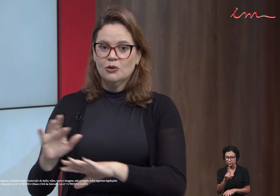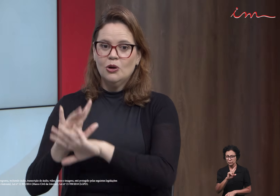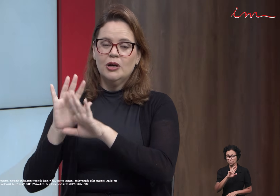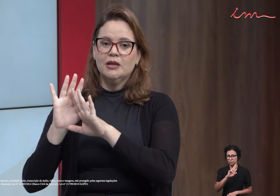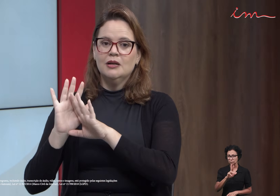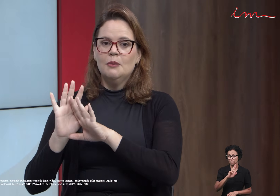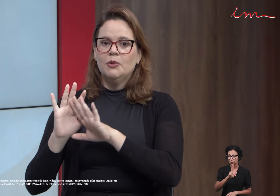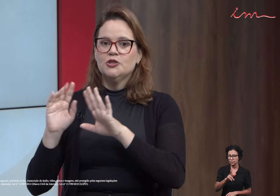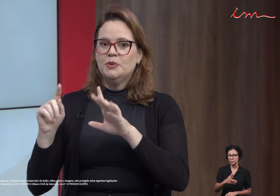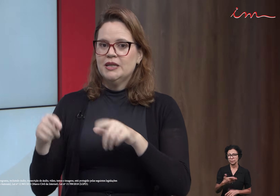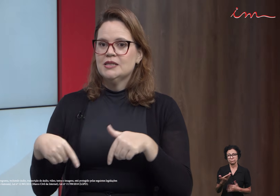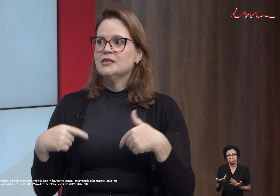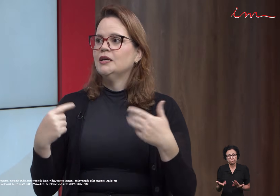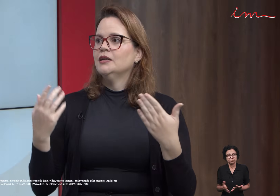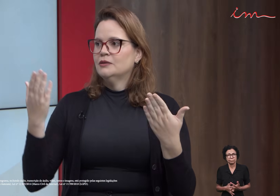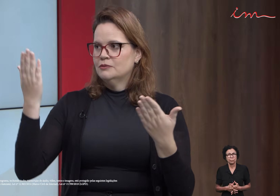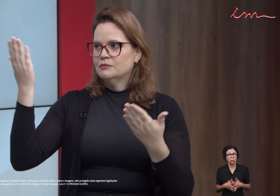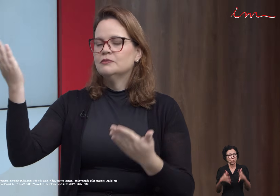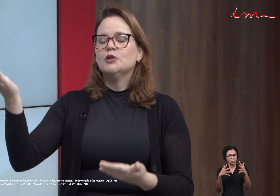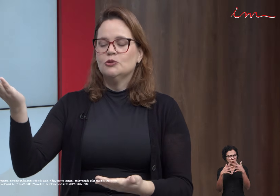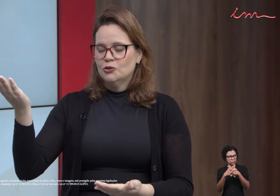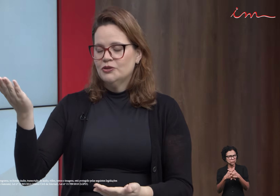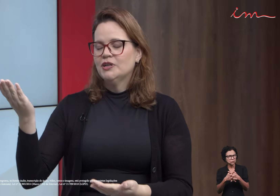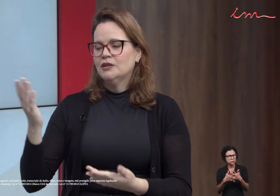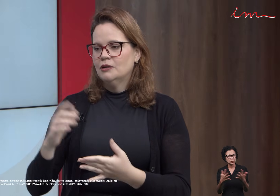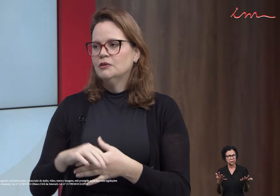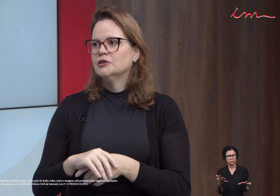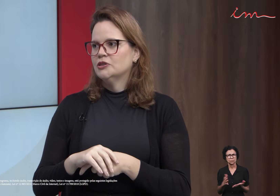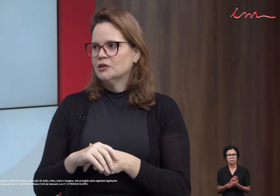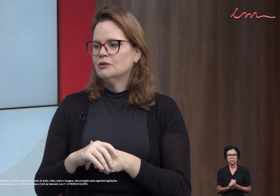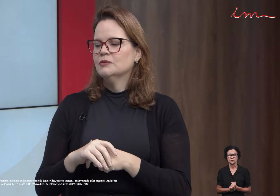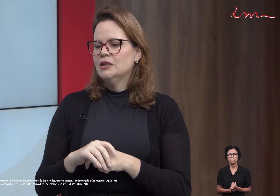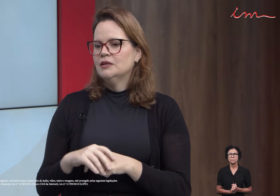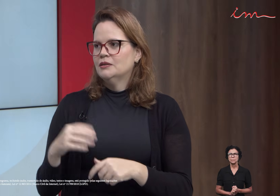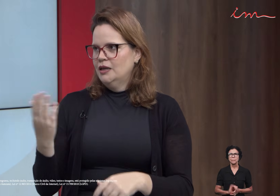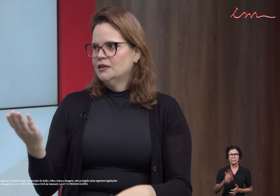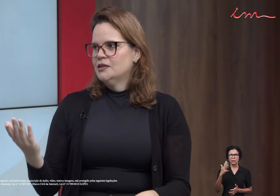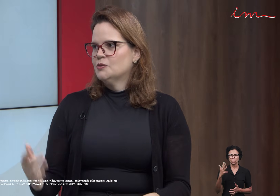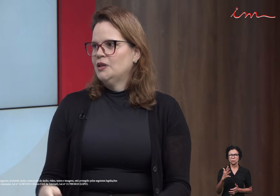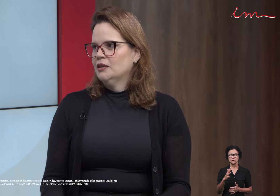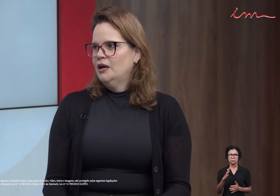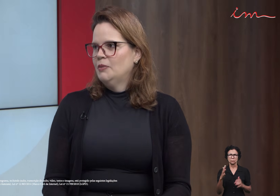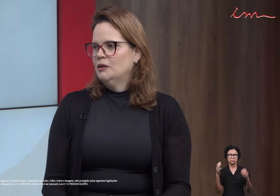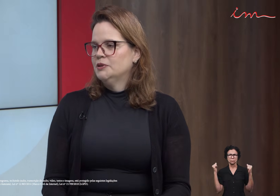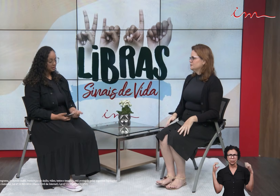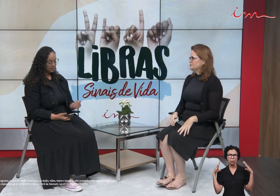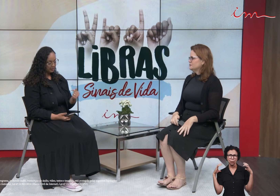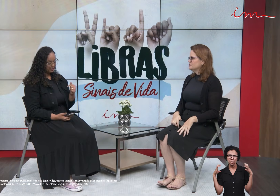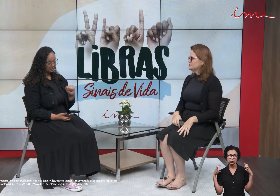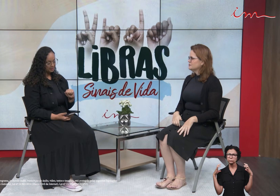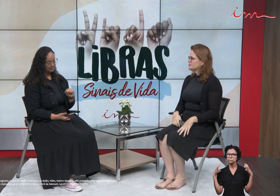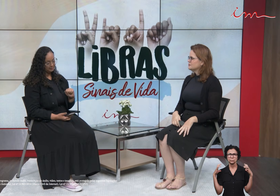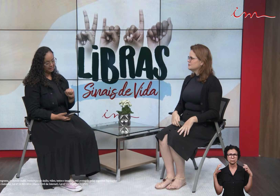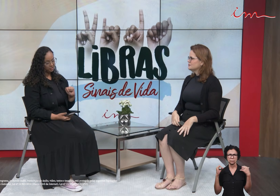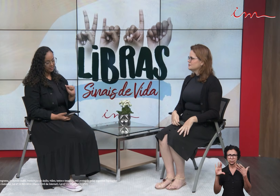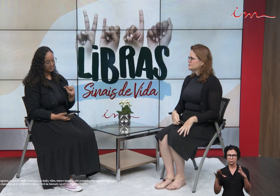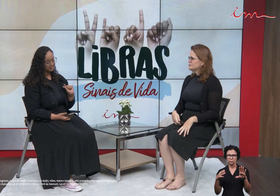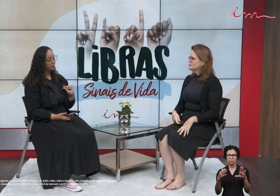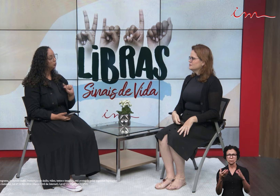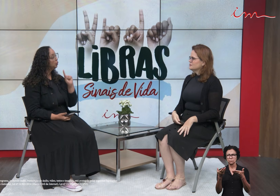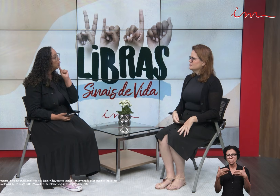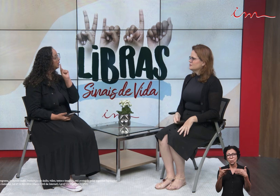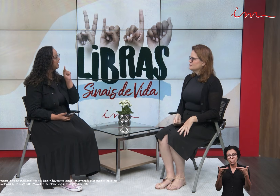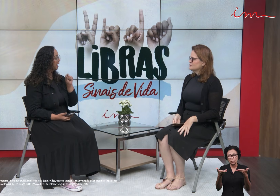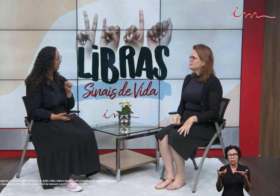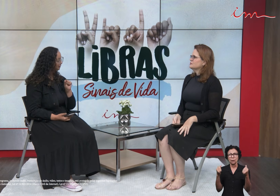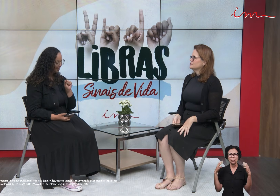fizer glória, Aí pode eu estou parecer glorificando ao que eu estou anjo. glorificando ao anjo, Isso. então tem que ter esse cuidado, né, Sim, amado. e assim, a